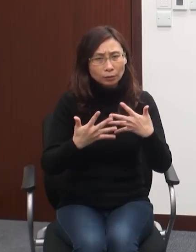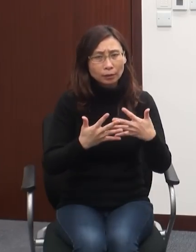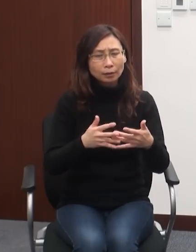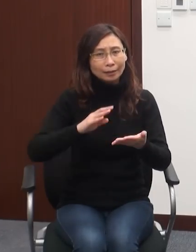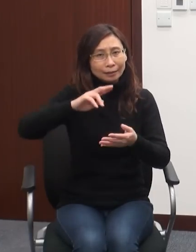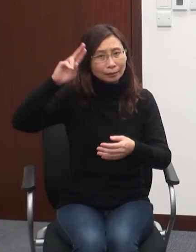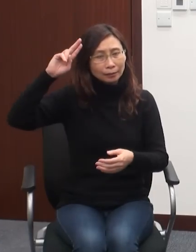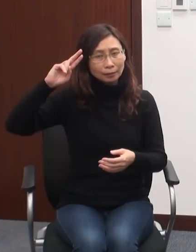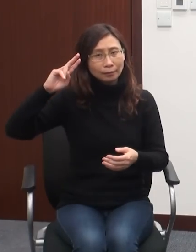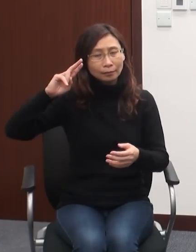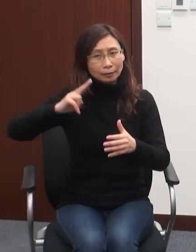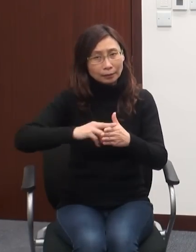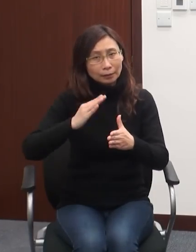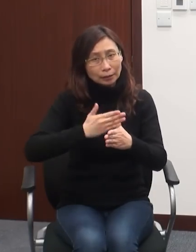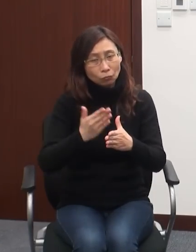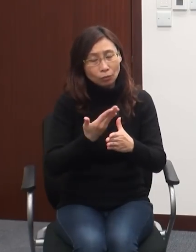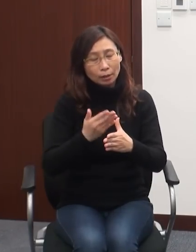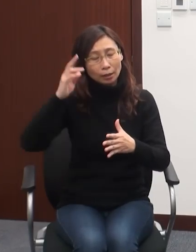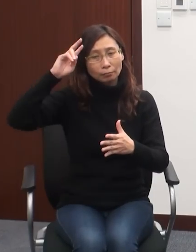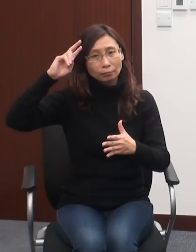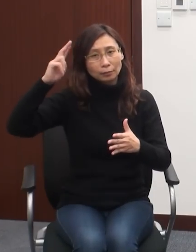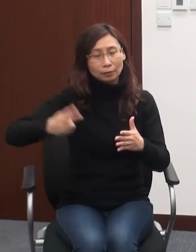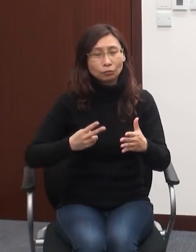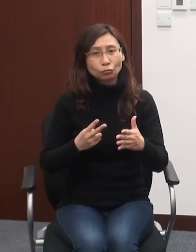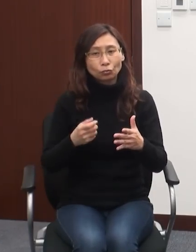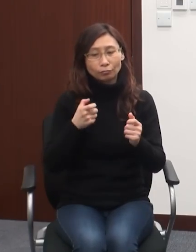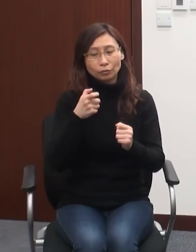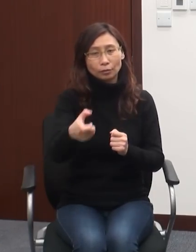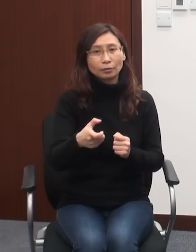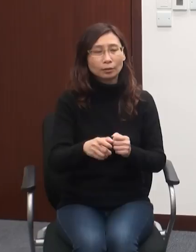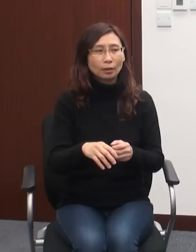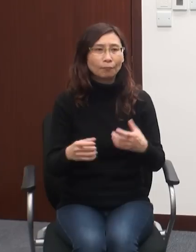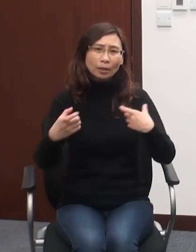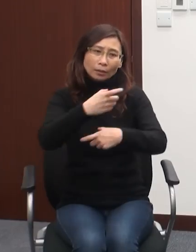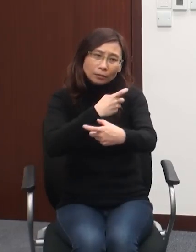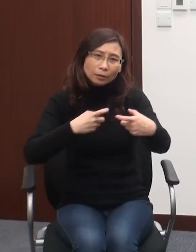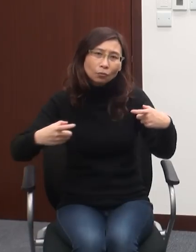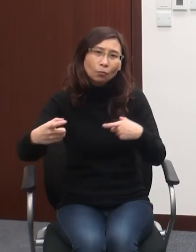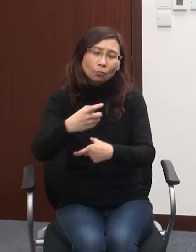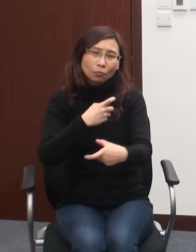常開支，即係話我哋而家講嗰啲正常嘅支出，啲營運嘅成本啊，嗰啲